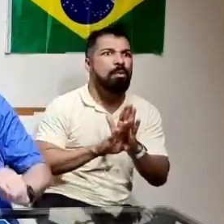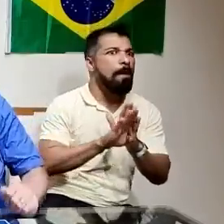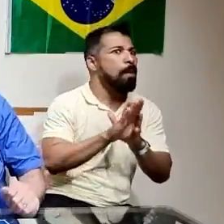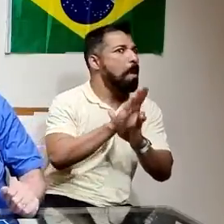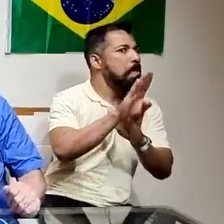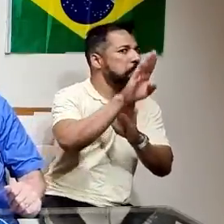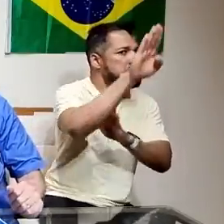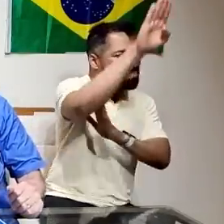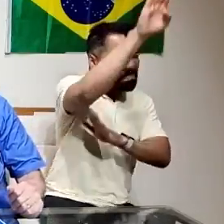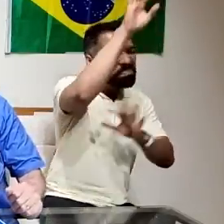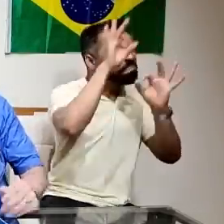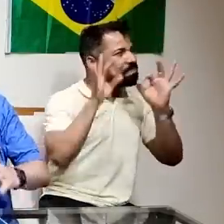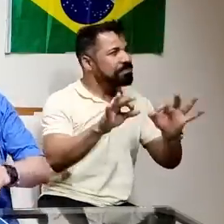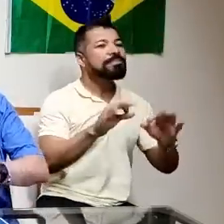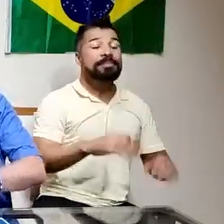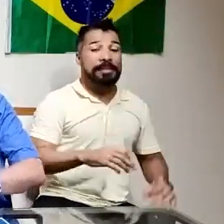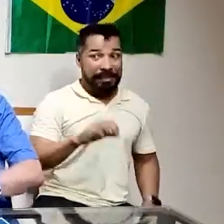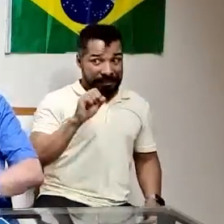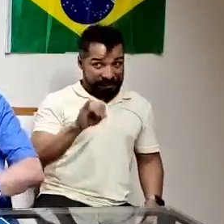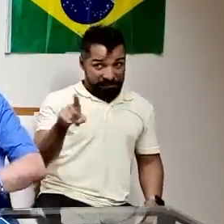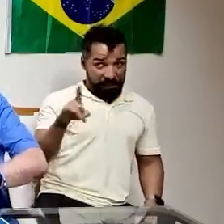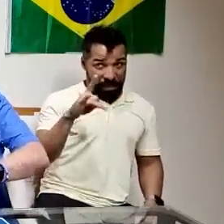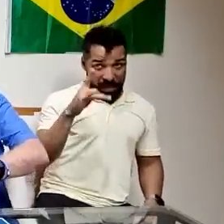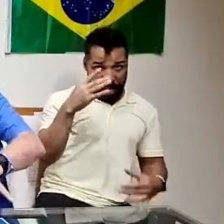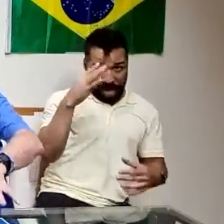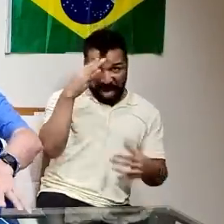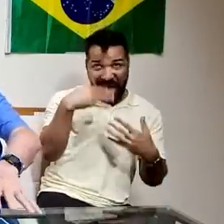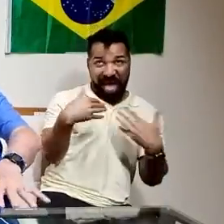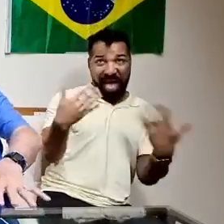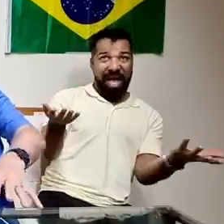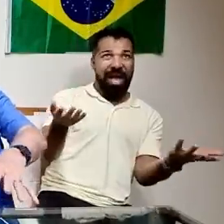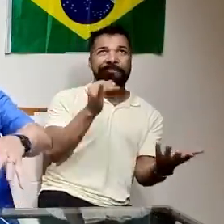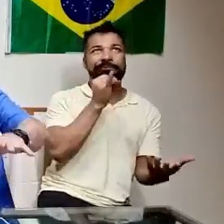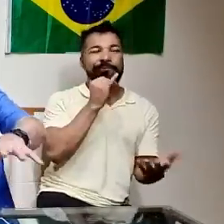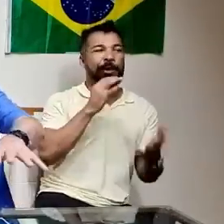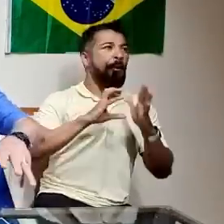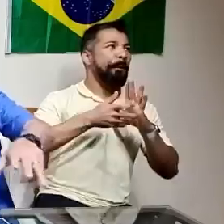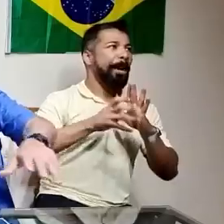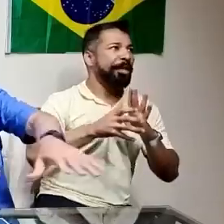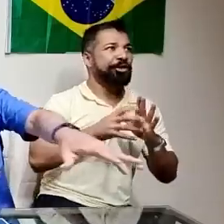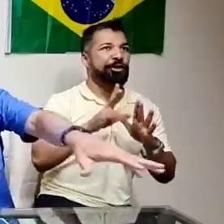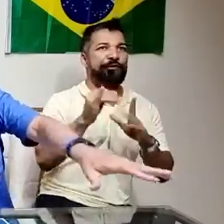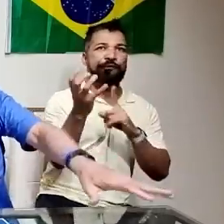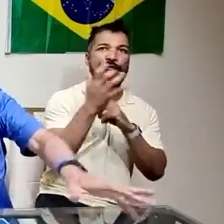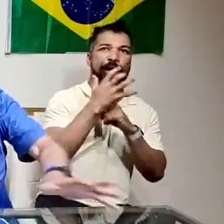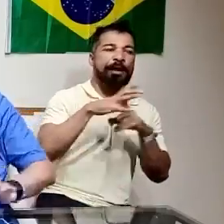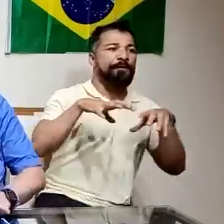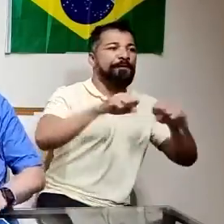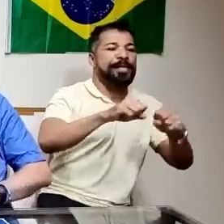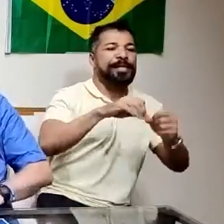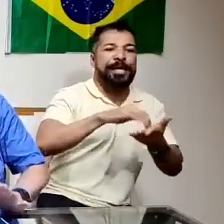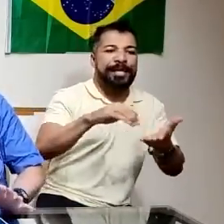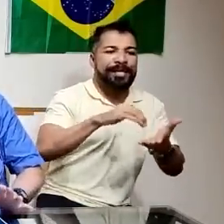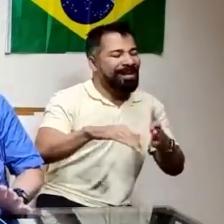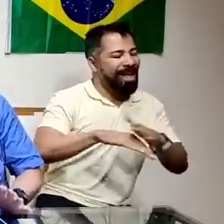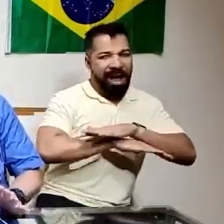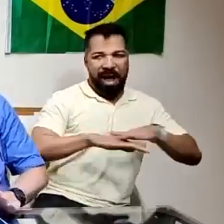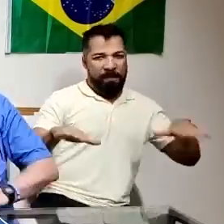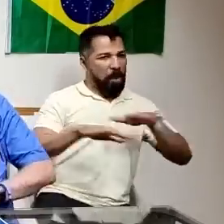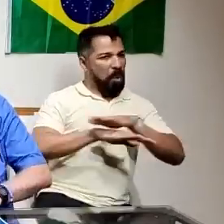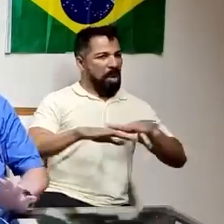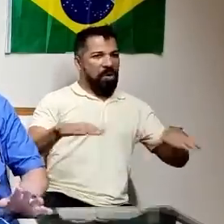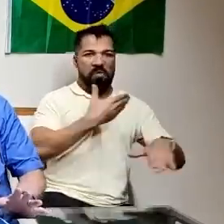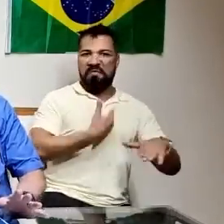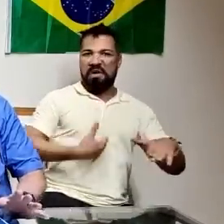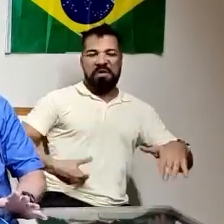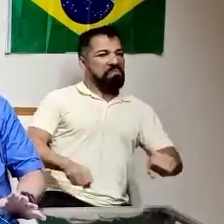e para frente. Tá? Se ceder, o partido tal vai pegar tal secretaria, acabou teu governo. Já